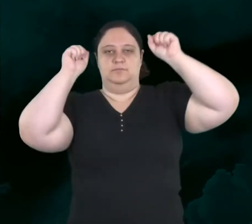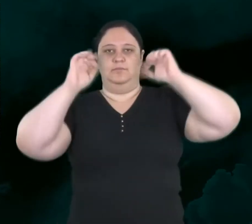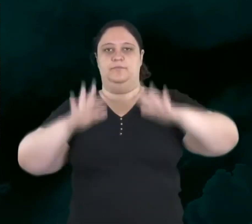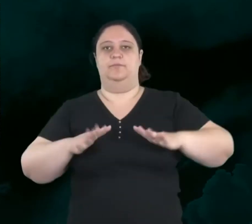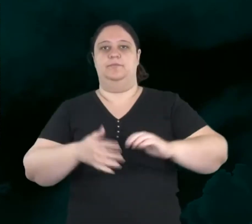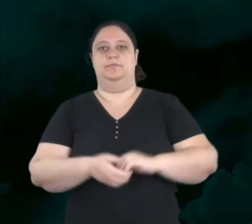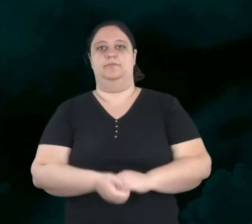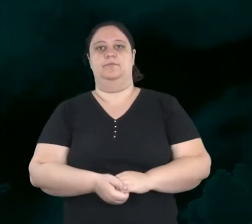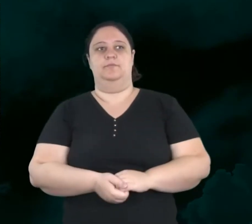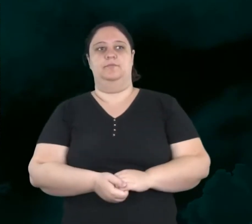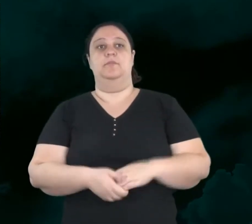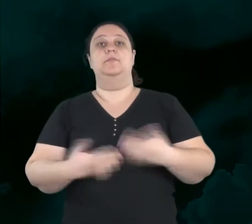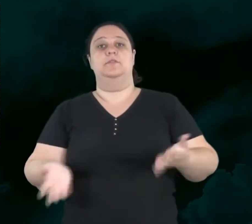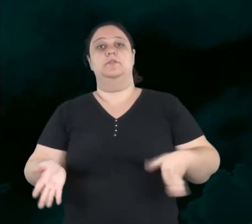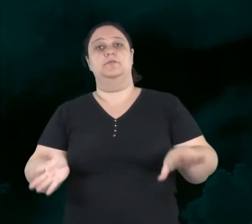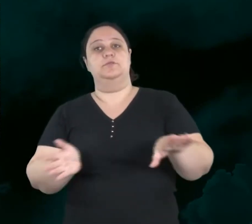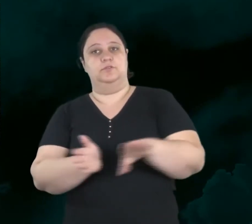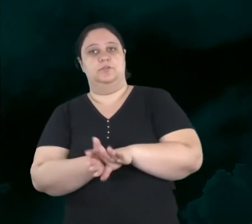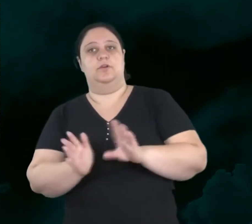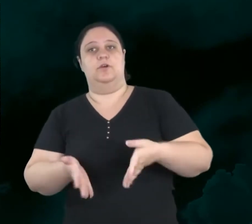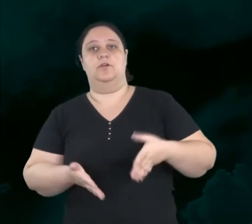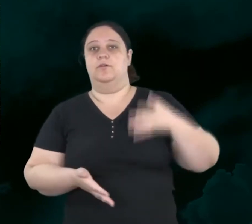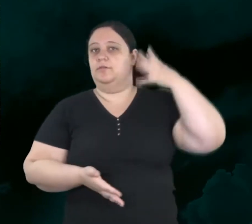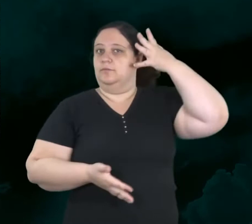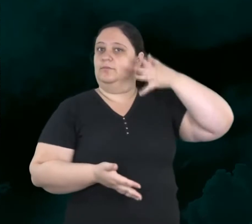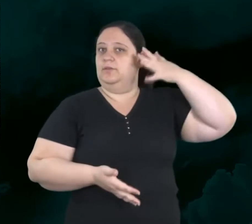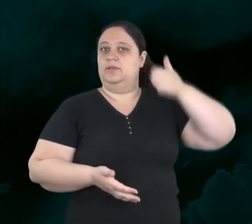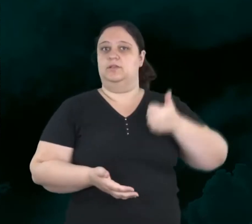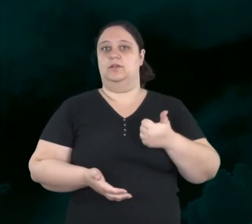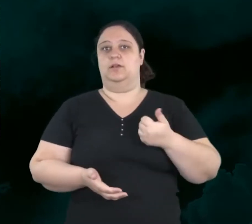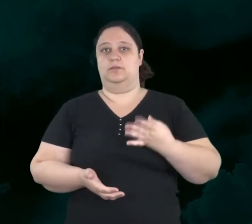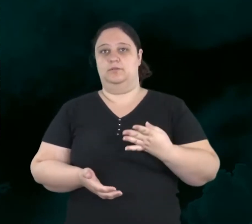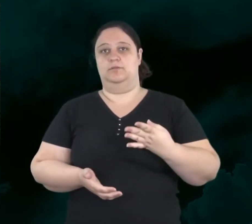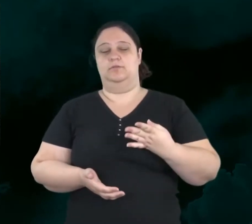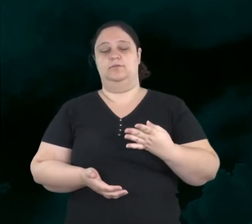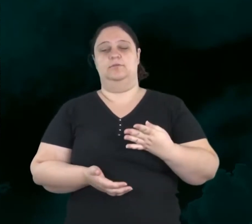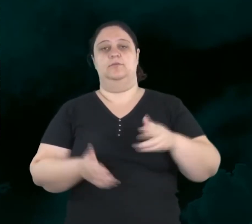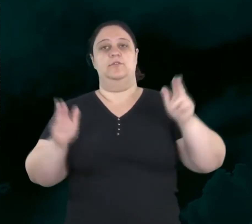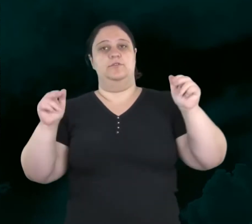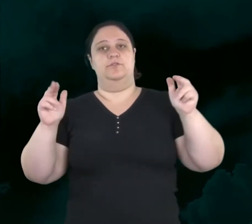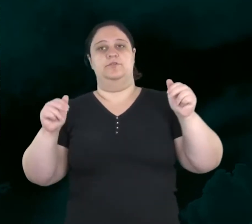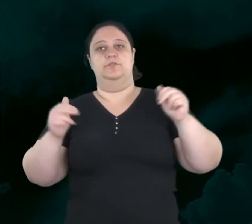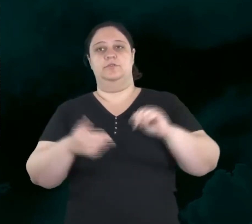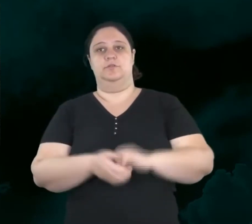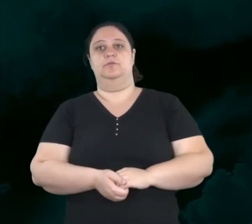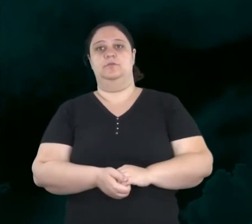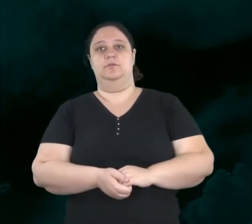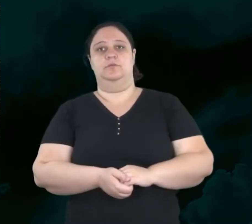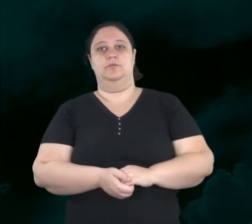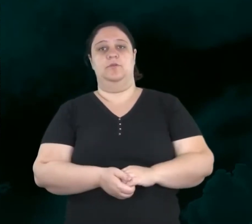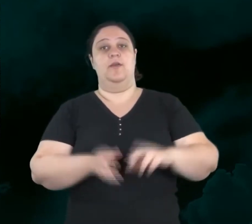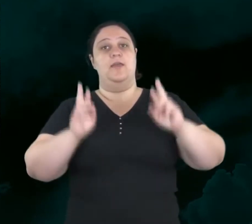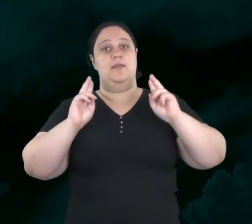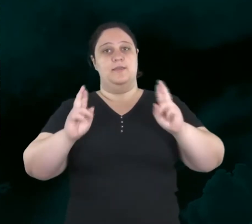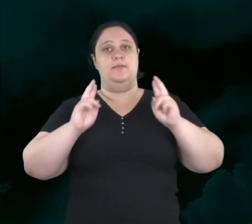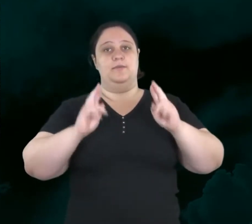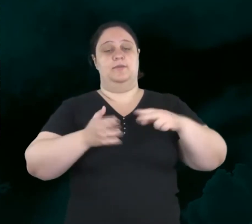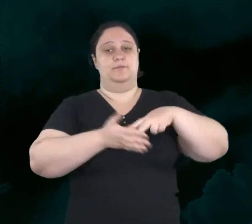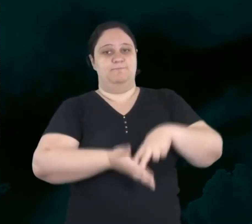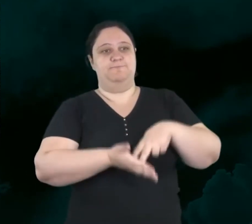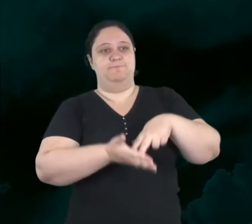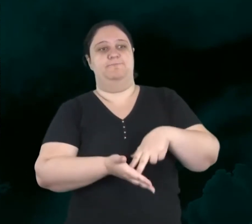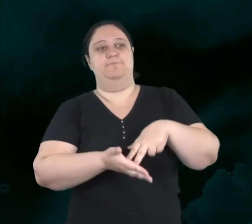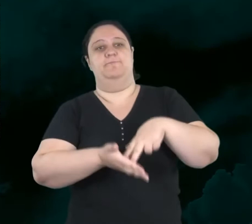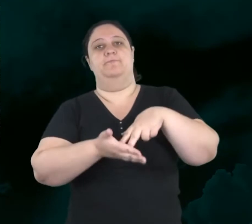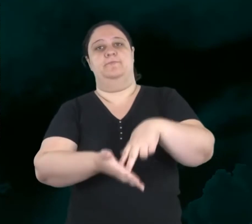bom. Então nós chegamos à mensagem 14, que tem por título A Perseverança da Esperança.